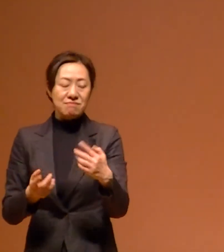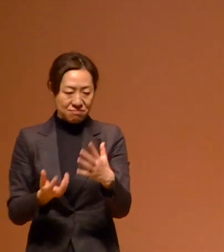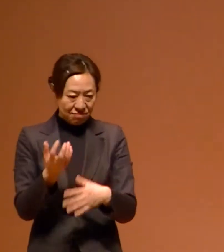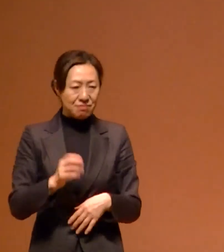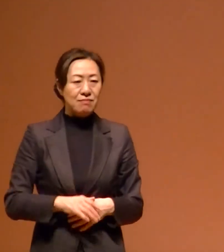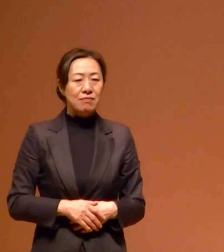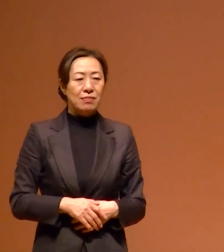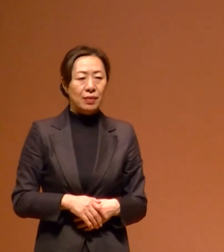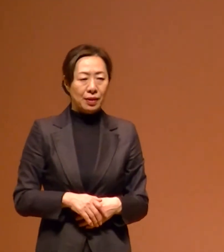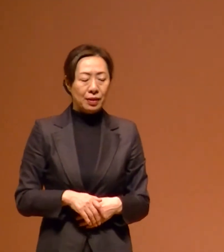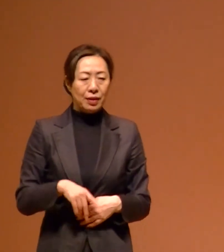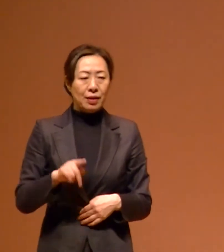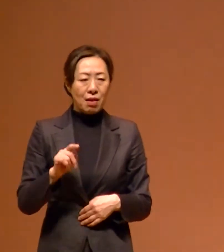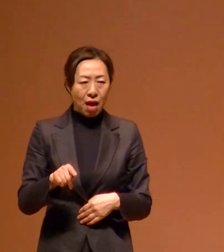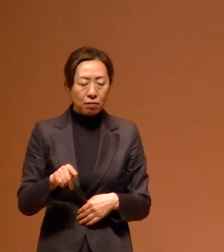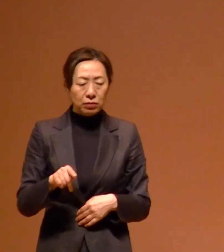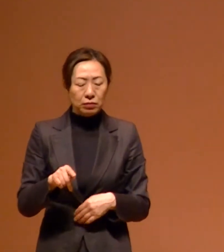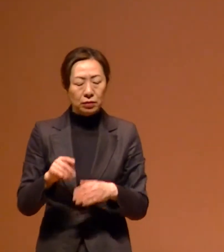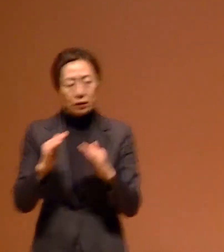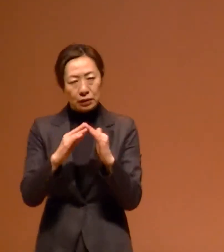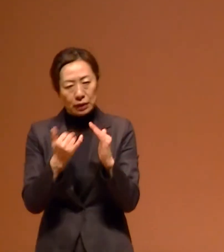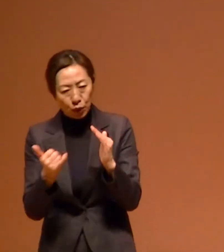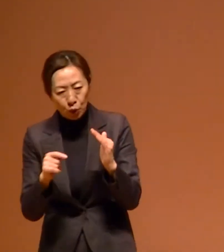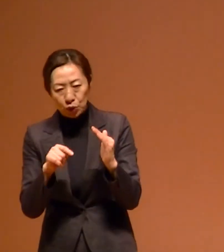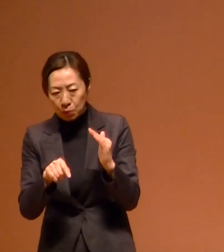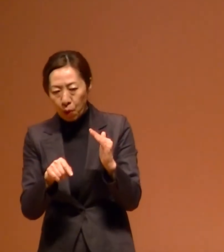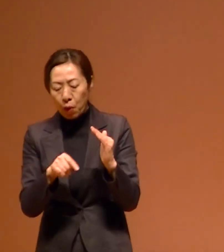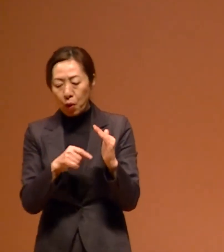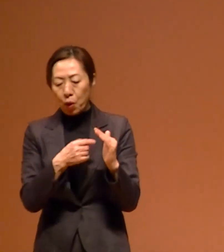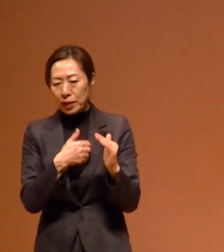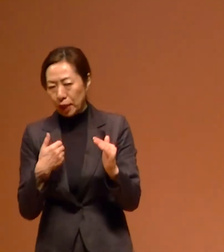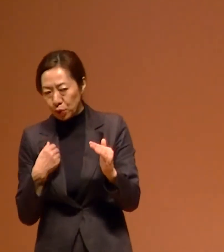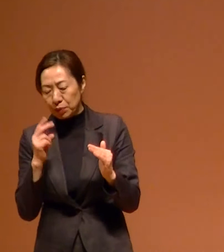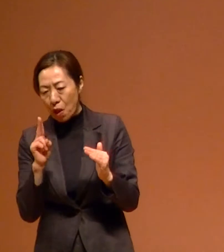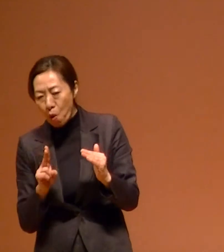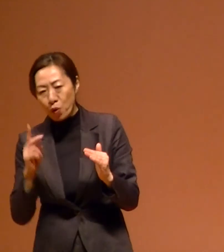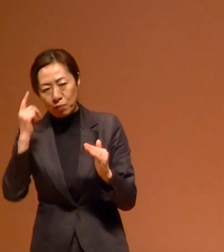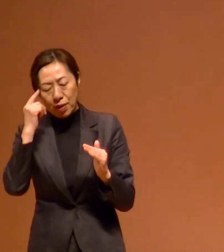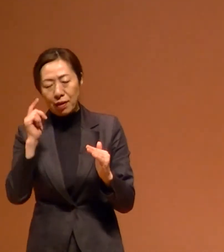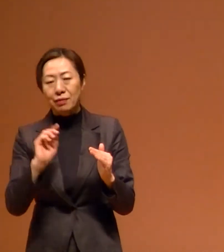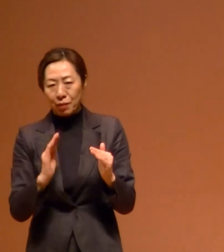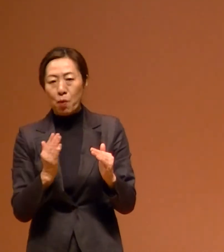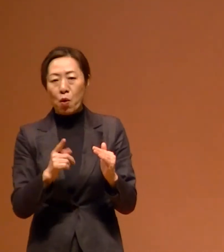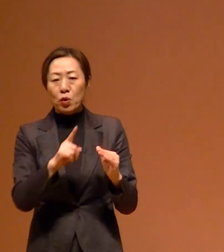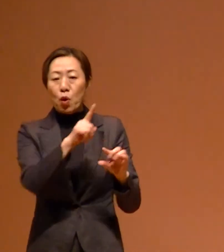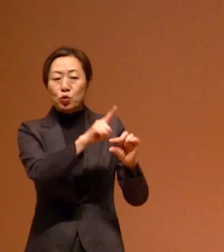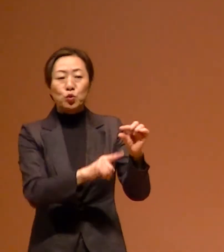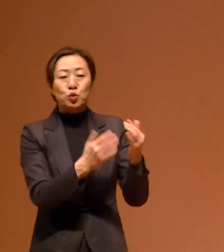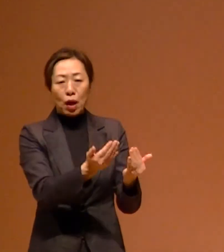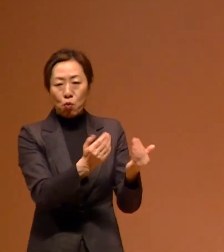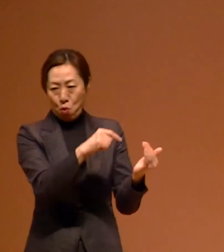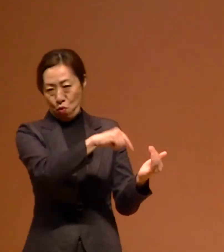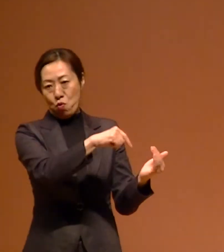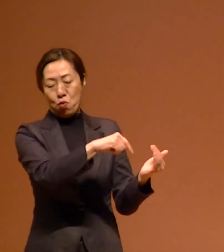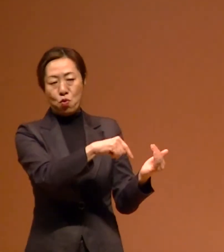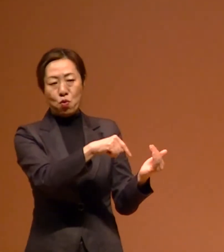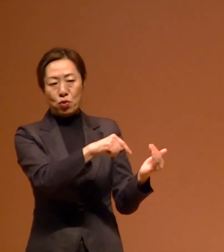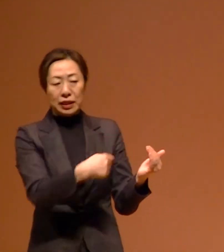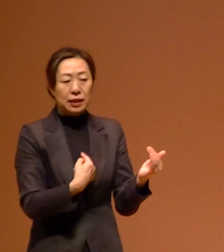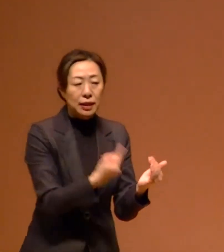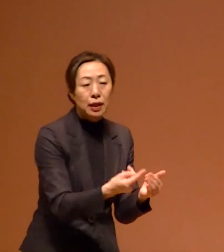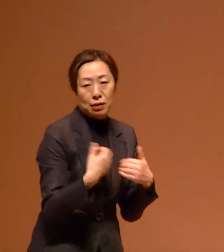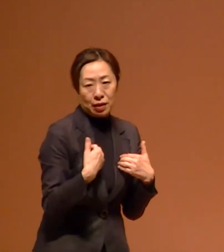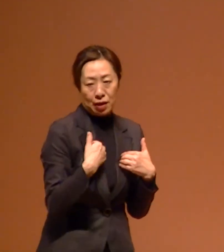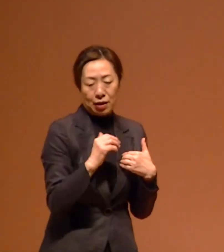で多分避難しているであろう中学校まで行かないといけない。で電気が